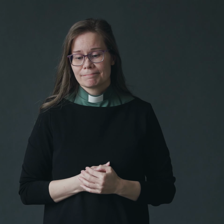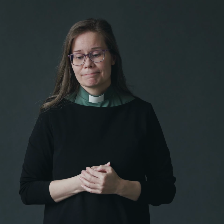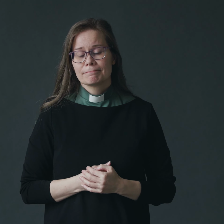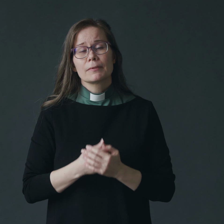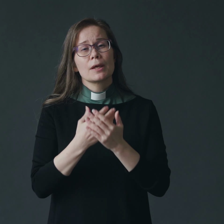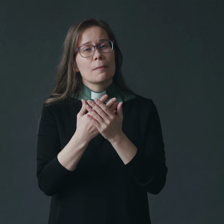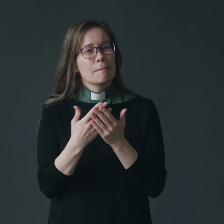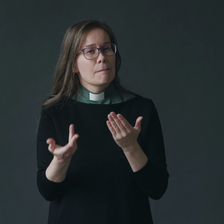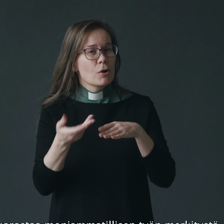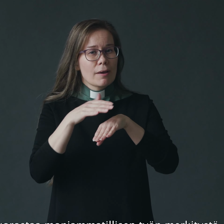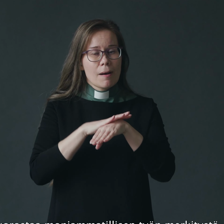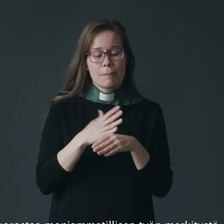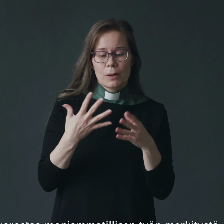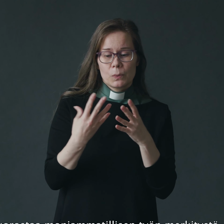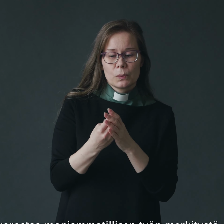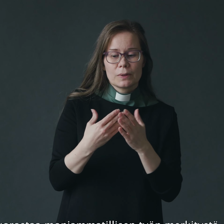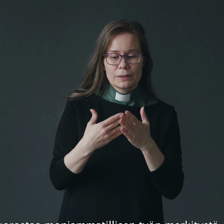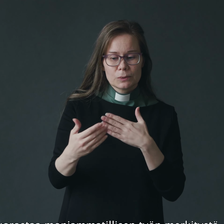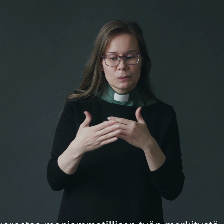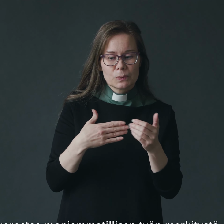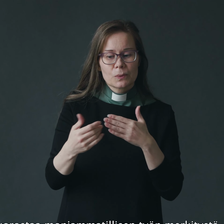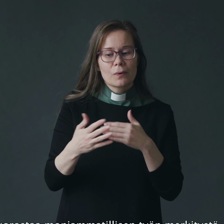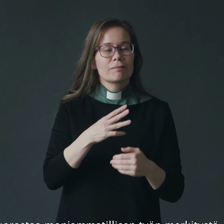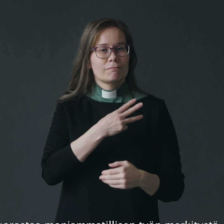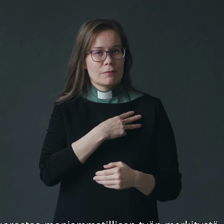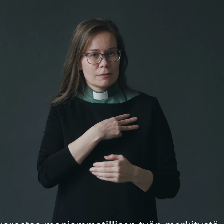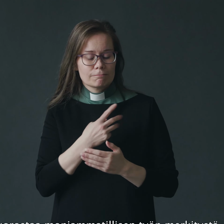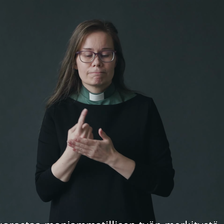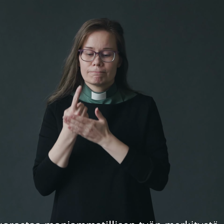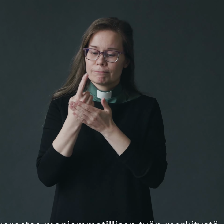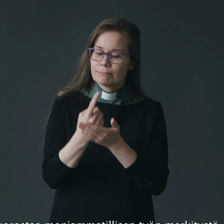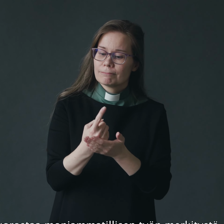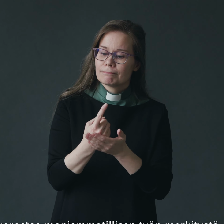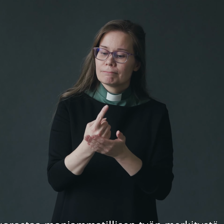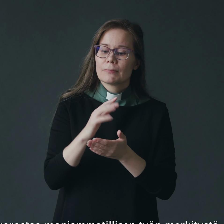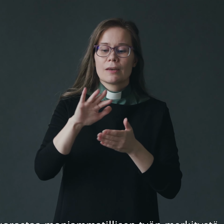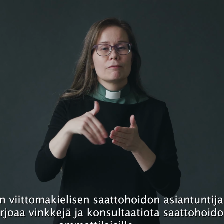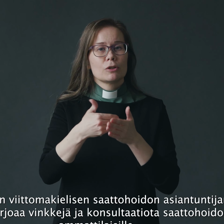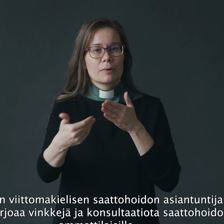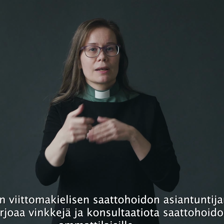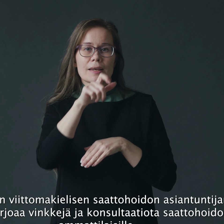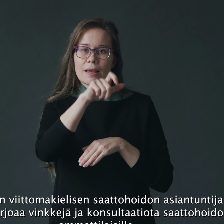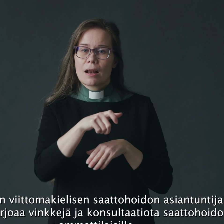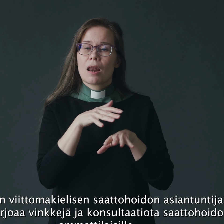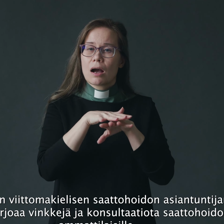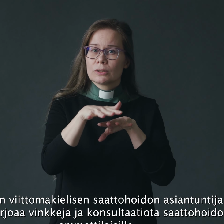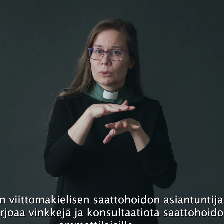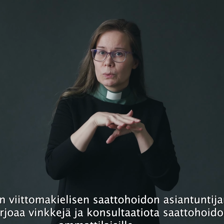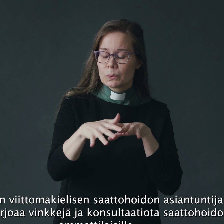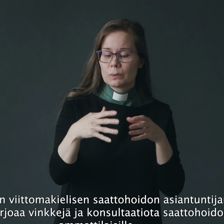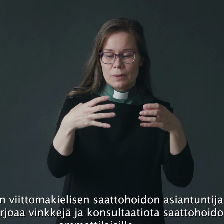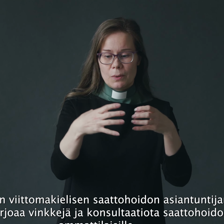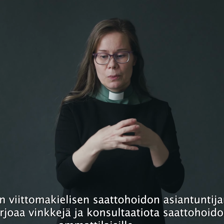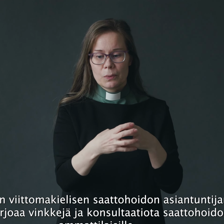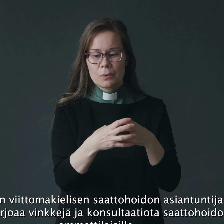Hän korostaa moniammatillisen työn merkitystä. Perusteilla on viittomakielisen saattohoidon